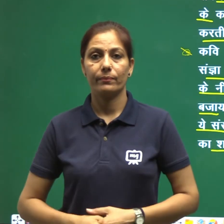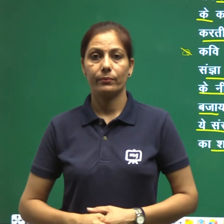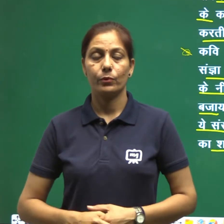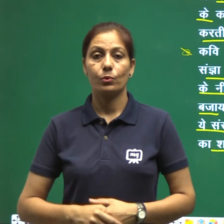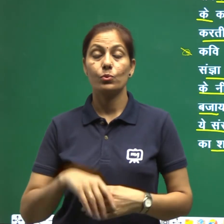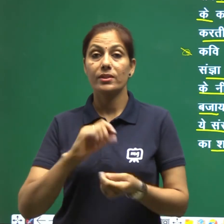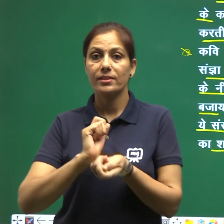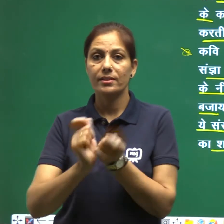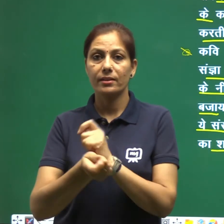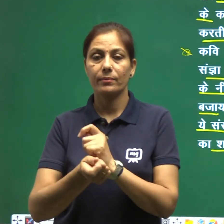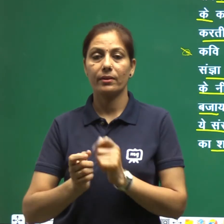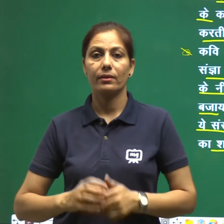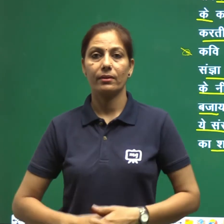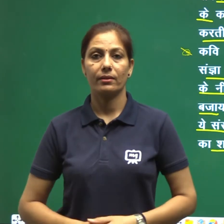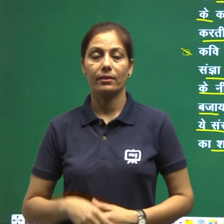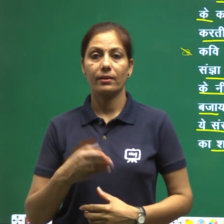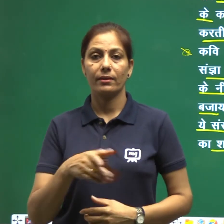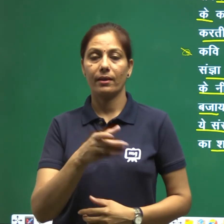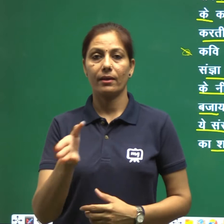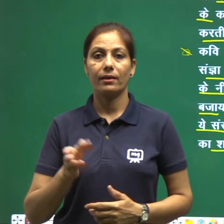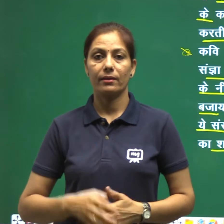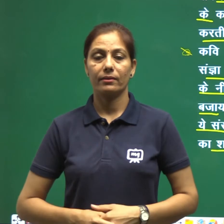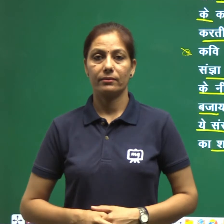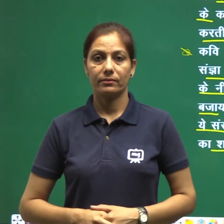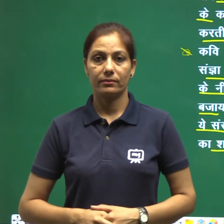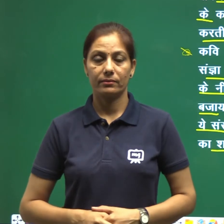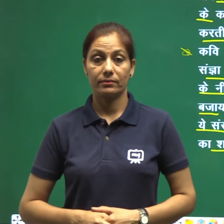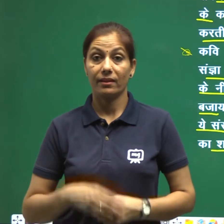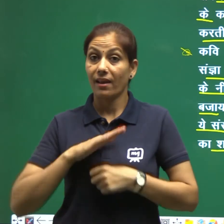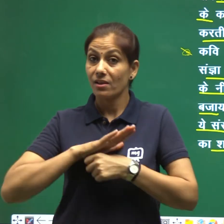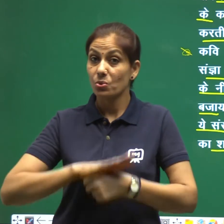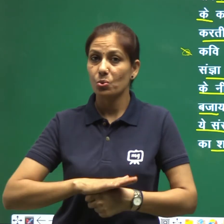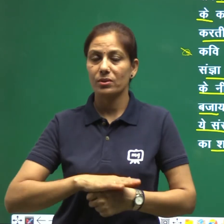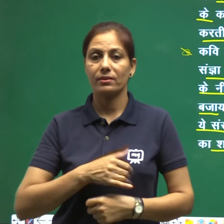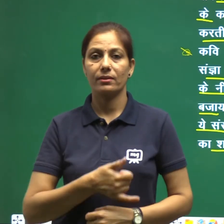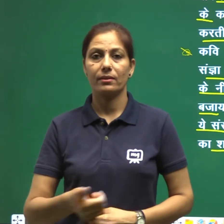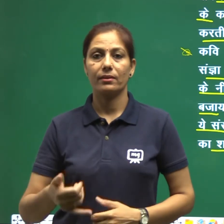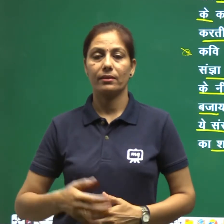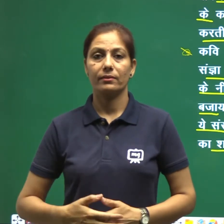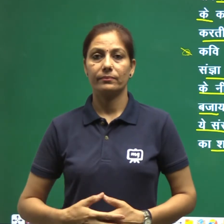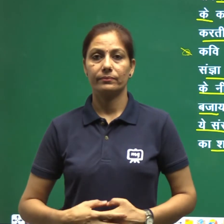उसके स्थान पर ये शोषण कर रही है।